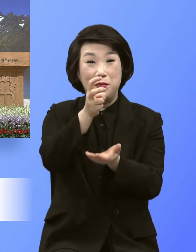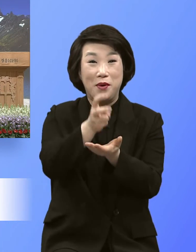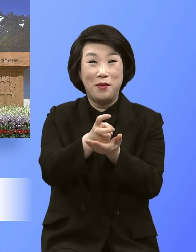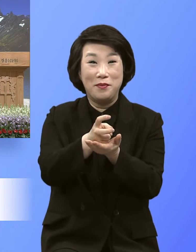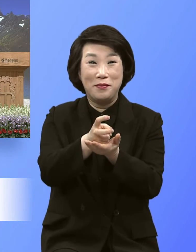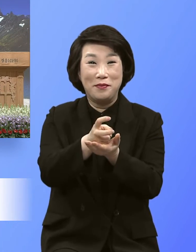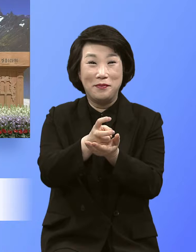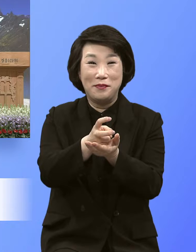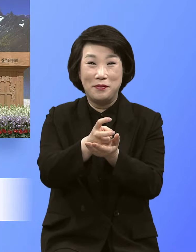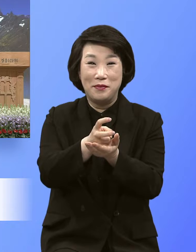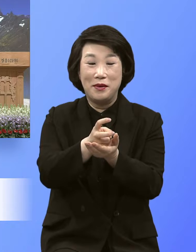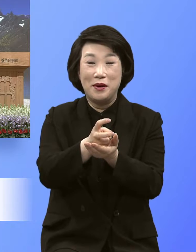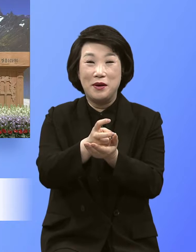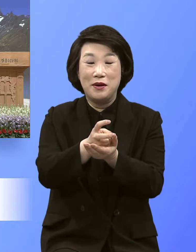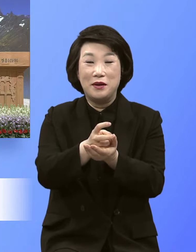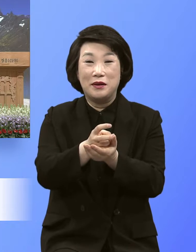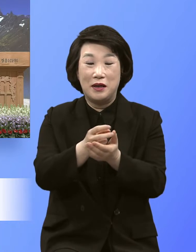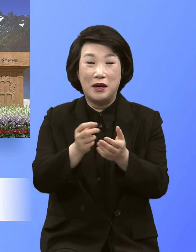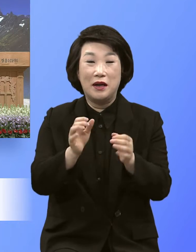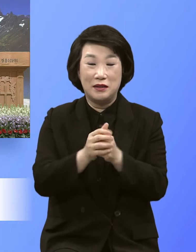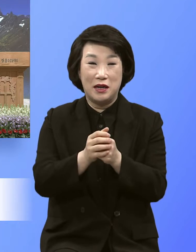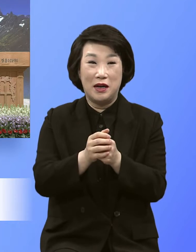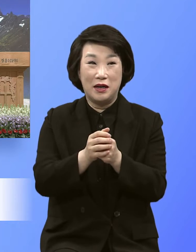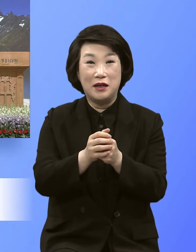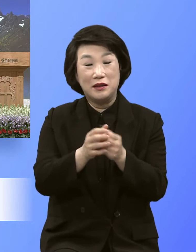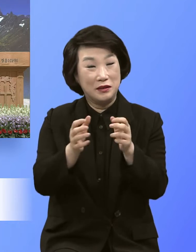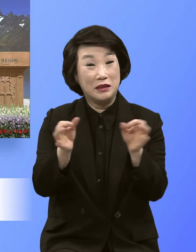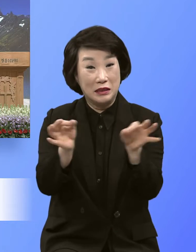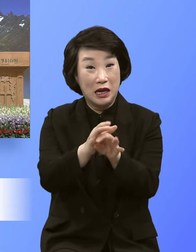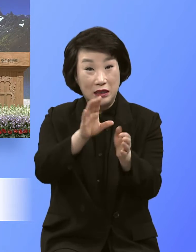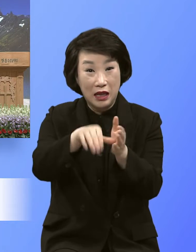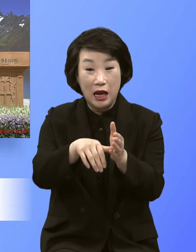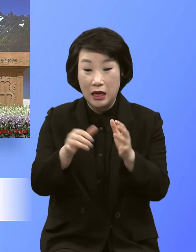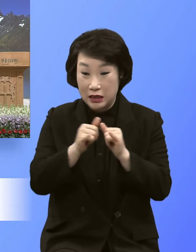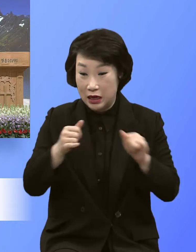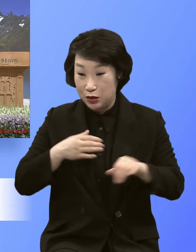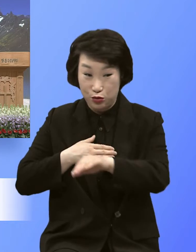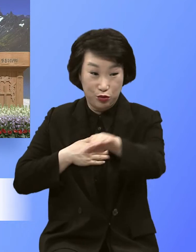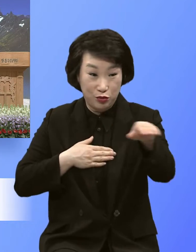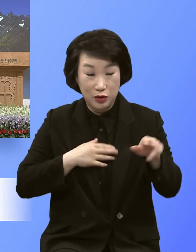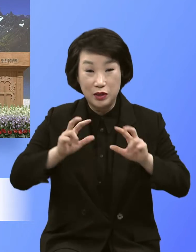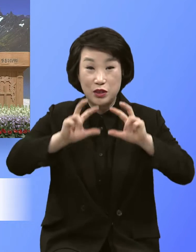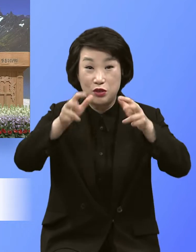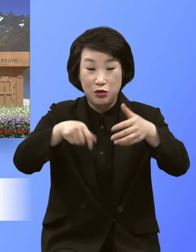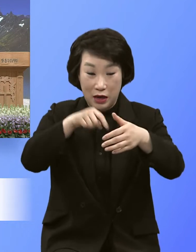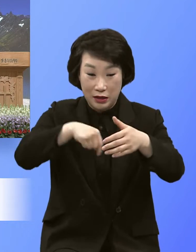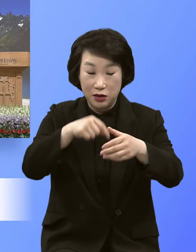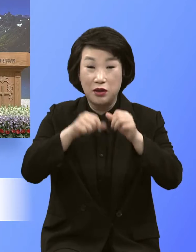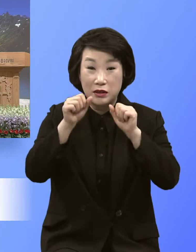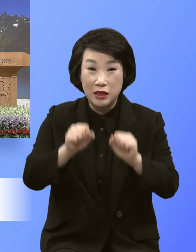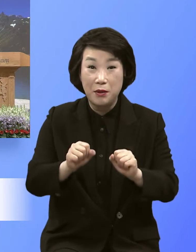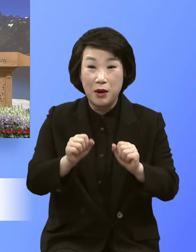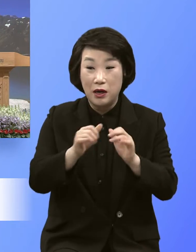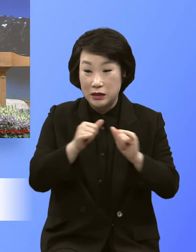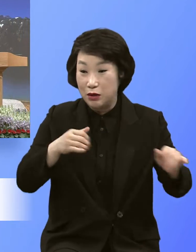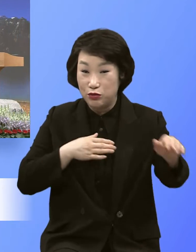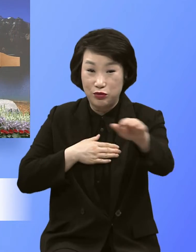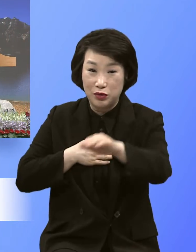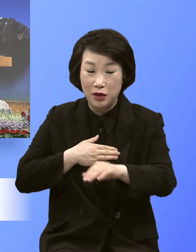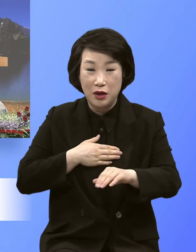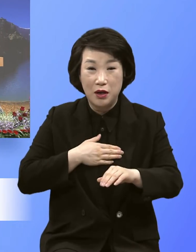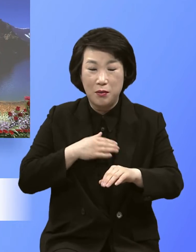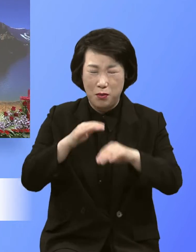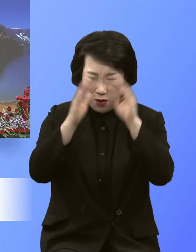질서가 파괴될 때 인간이 이 지구에서 생명 있는 것들이 존재할